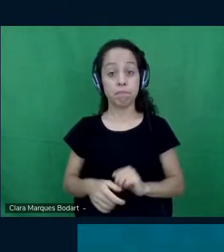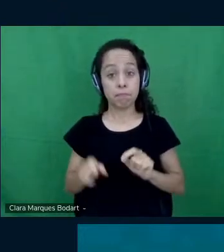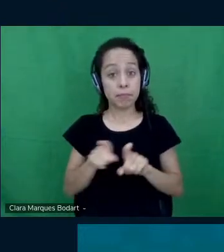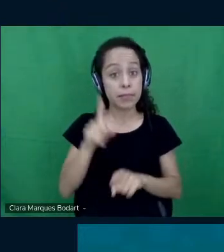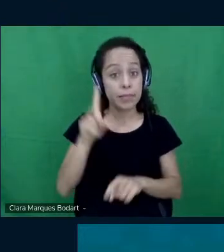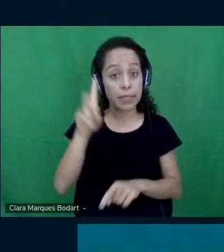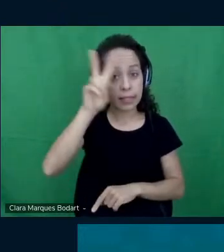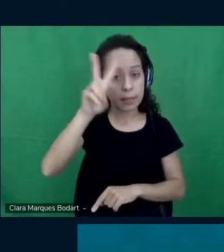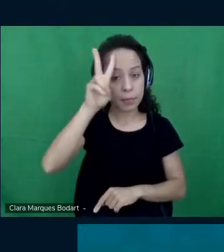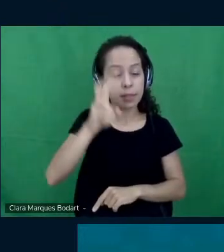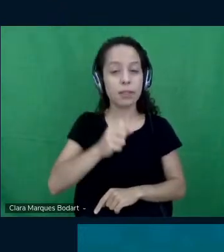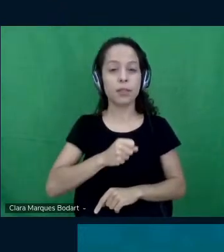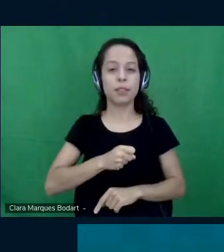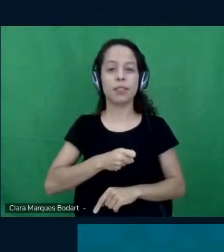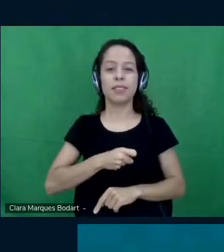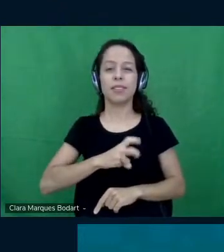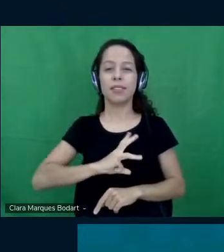ele é